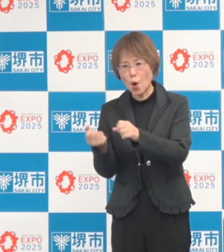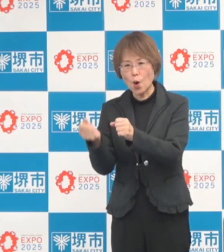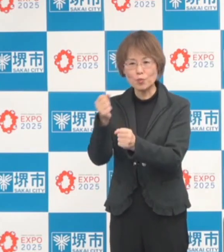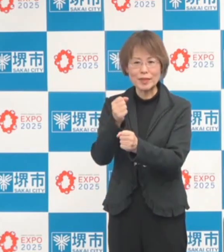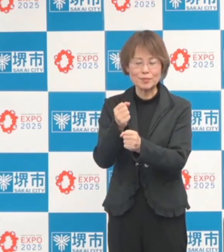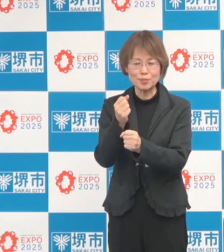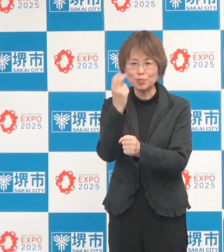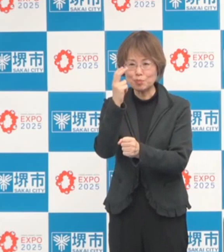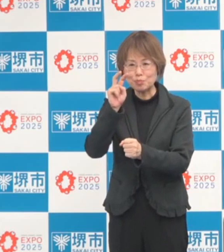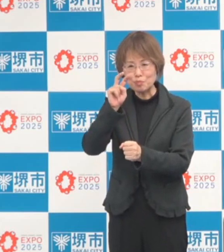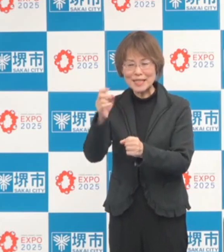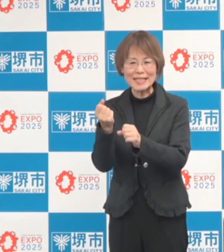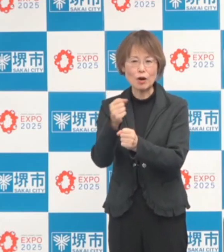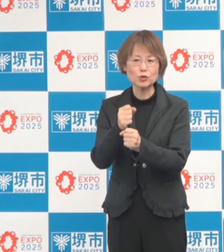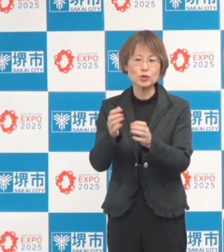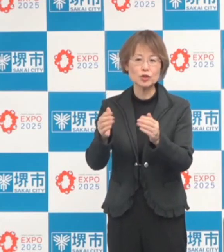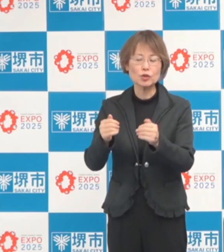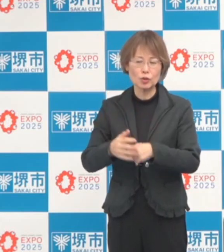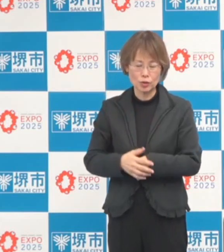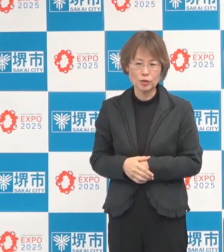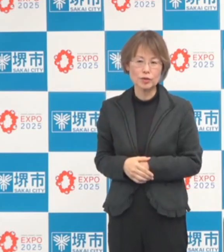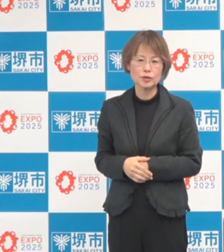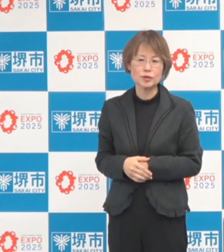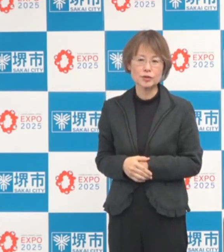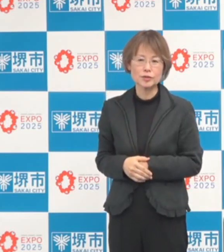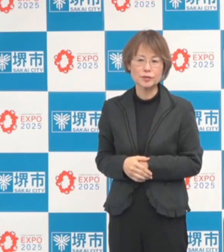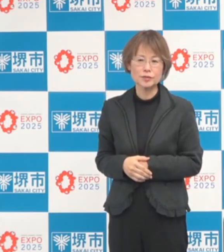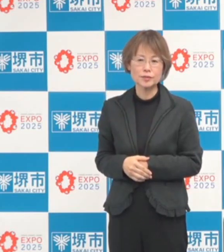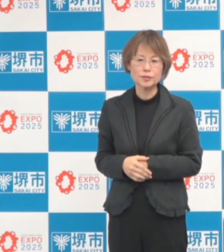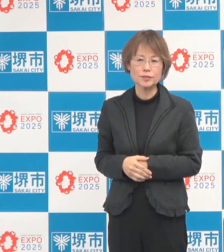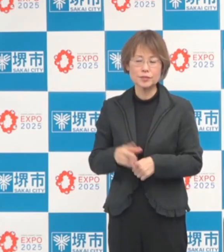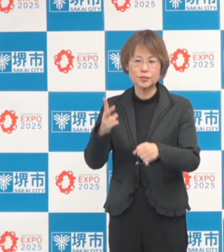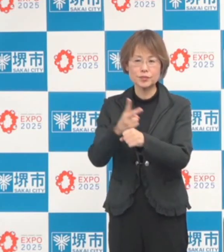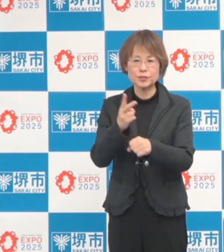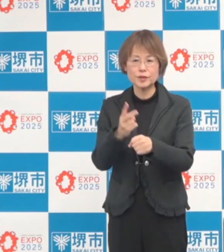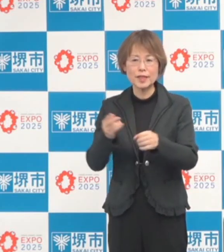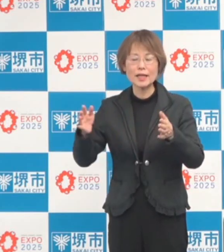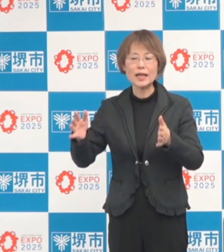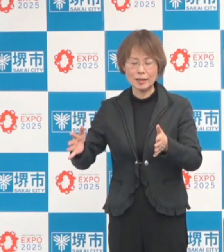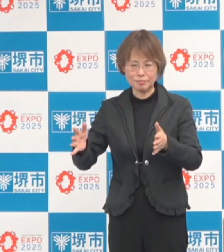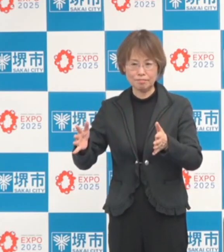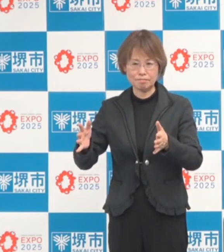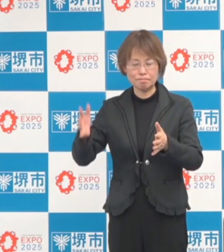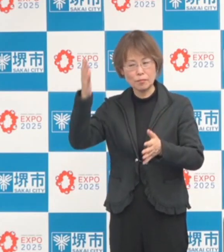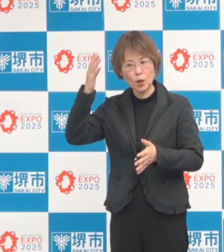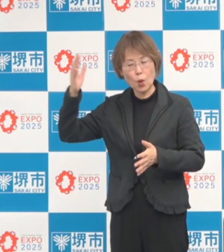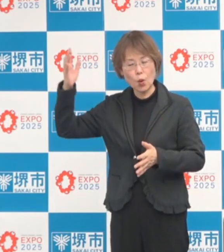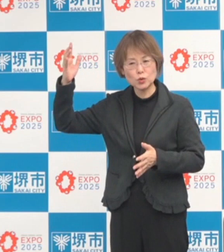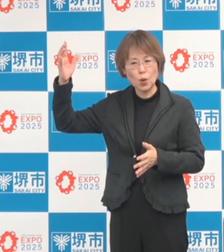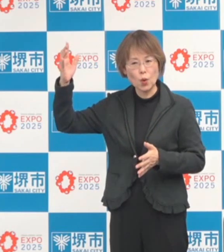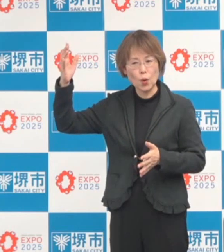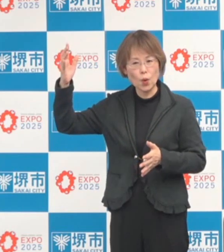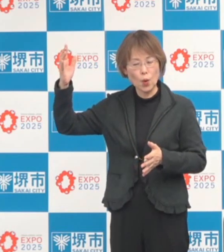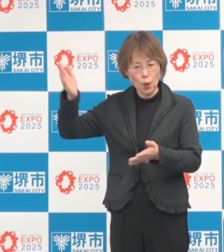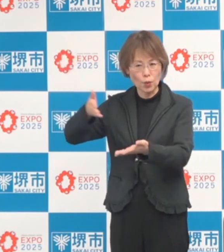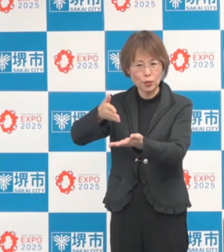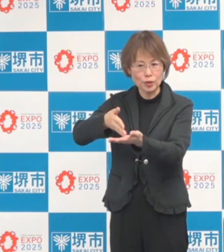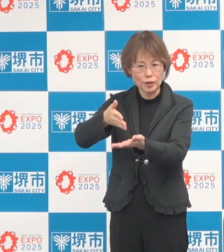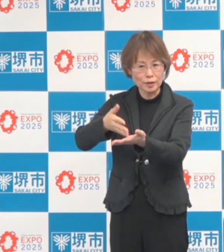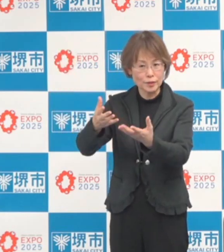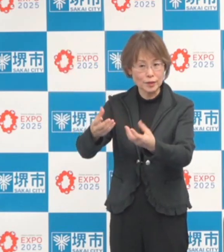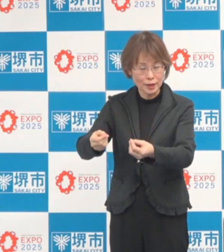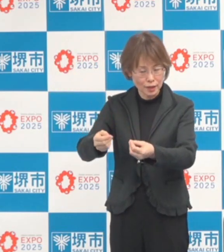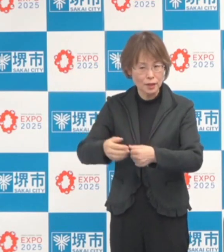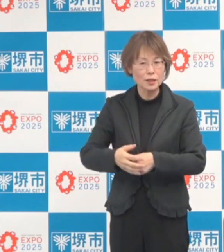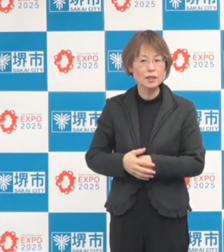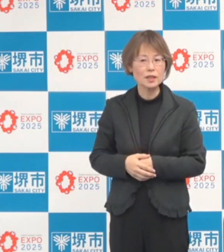からも質問がありましたけれども、もう2年、構想をお伺いしてから、もうすでにその構想をお伺いした時点